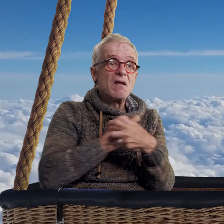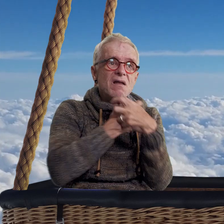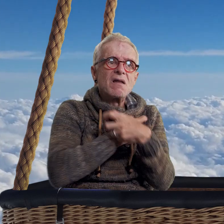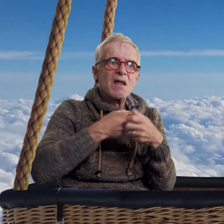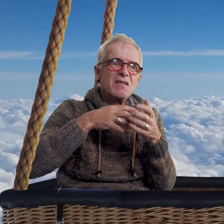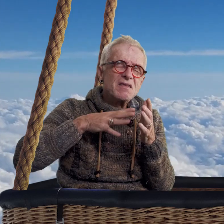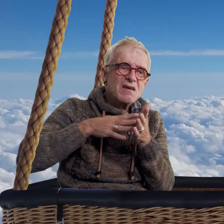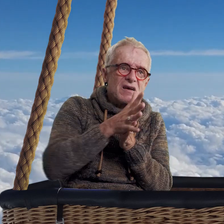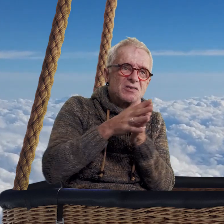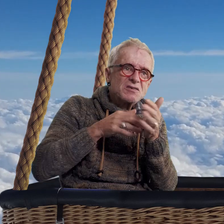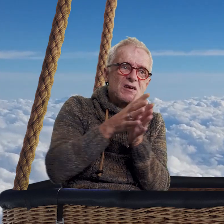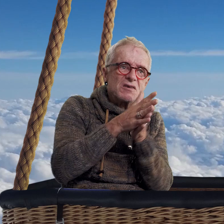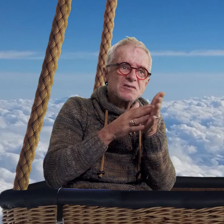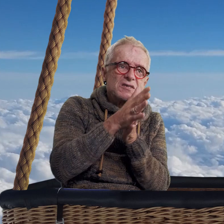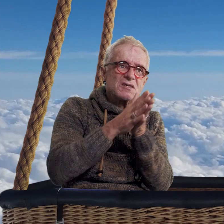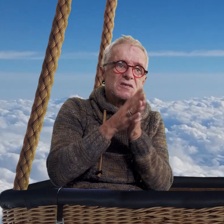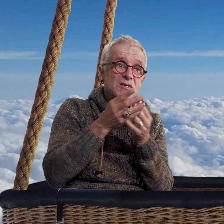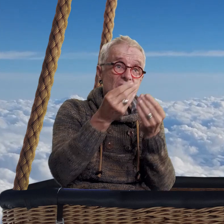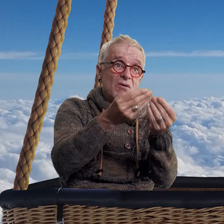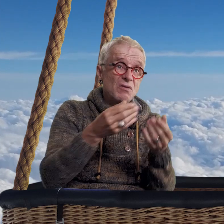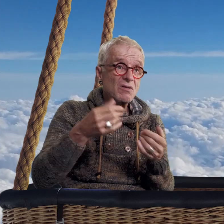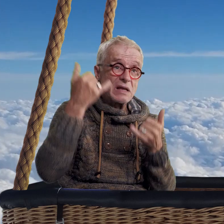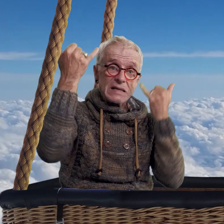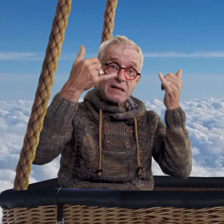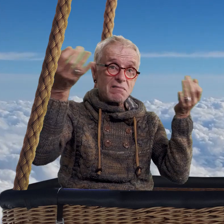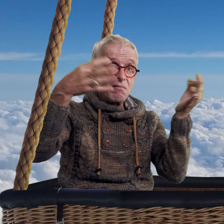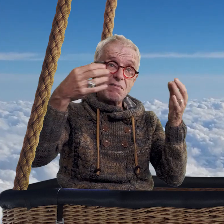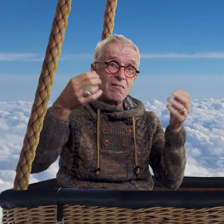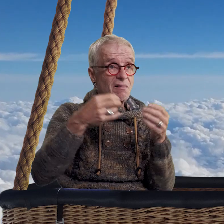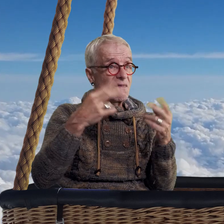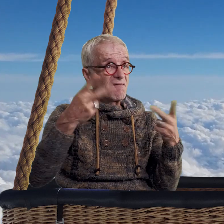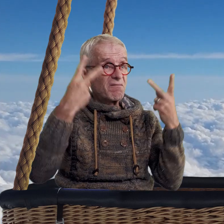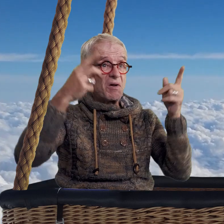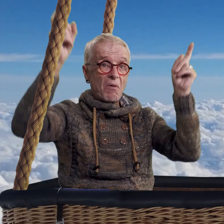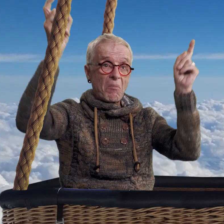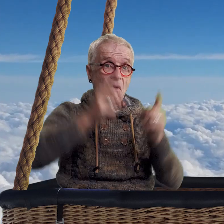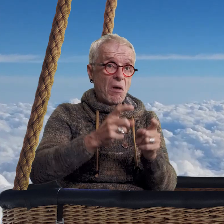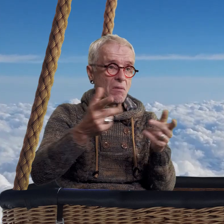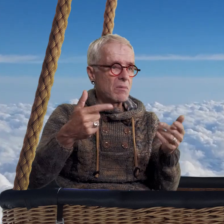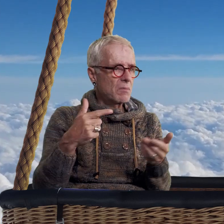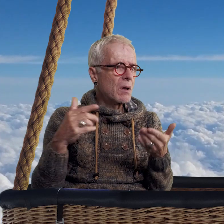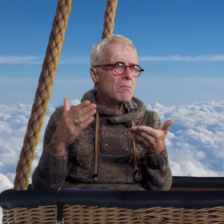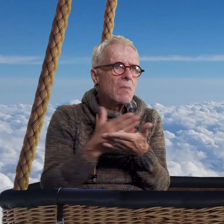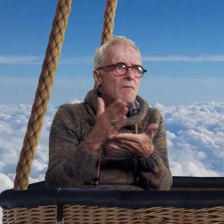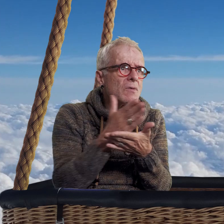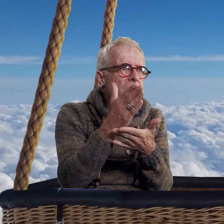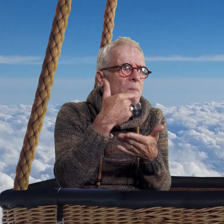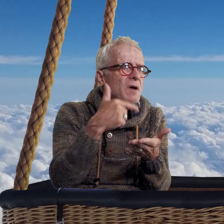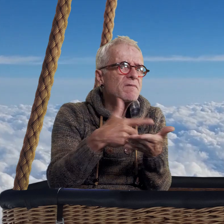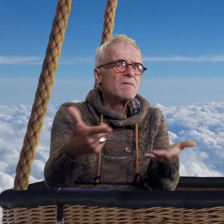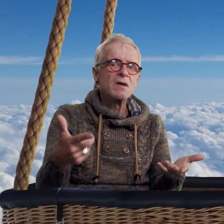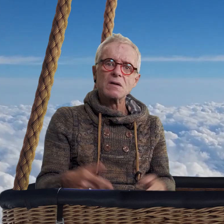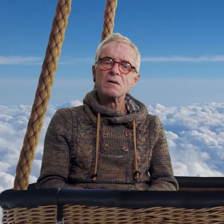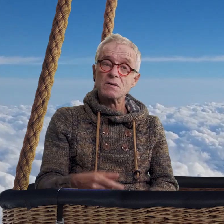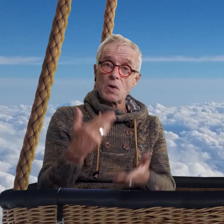« Voulez-vous donc diminuer le mérite des inventeurs ? » répondis-je, « car j'avais pris mon parti de l'aventure. N'était-ce pas beau d'avoir